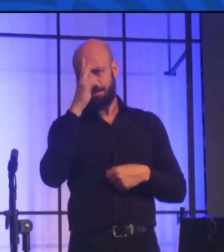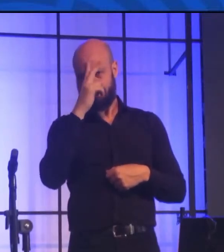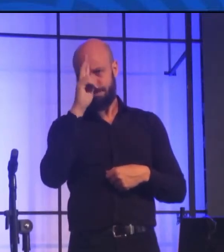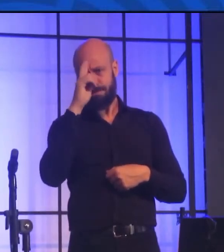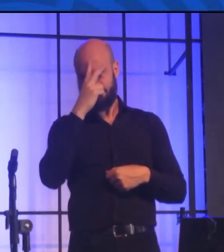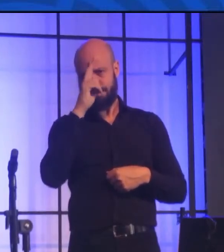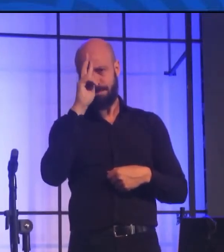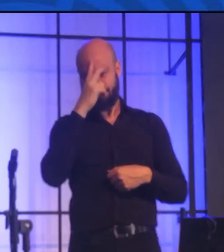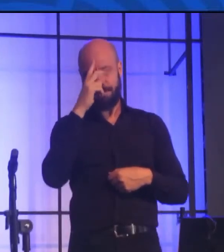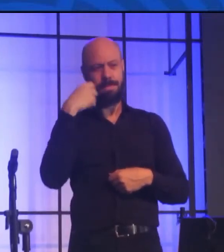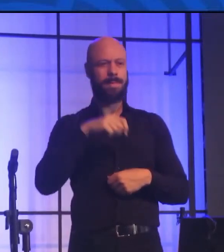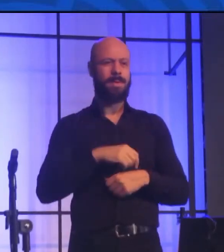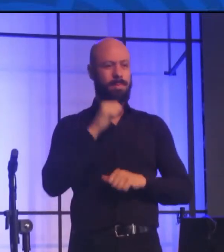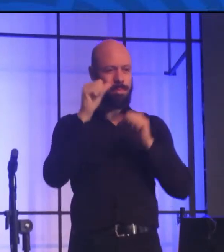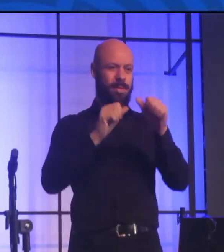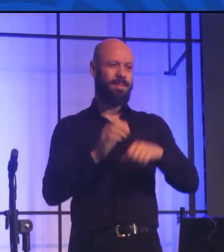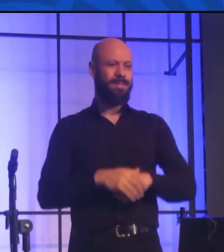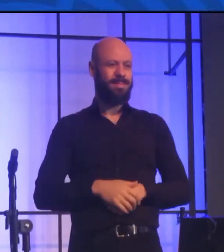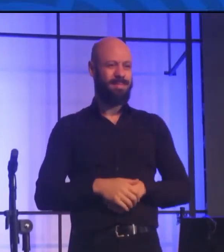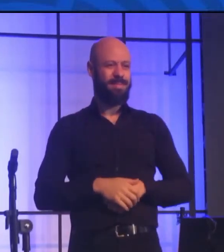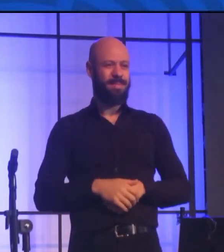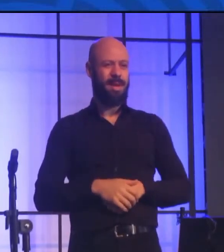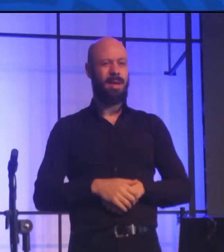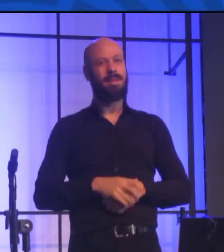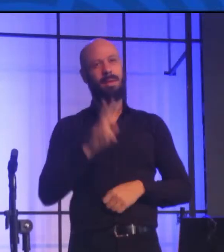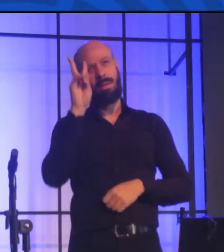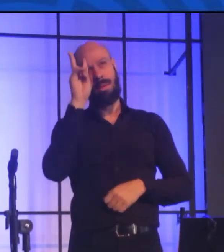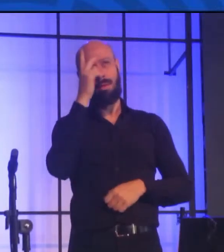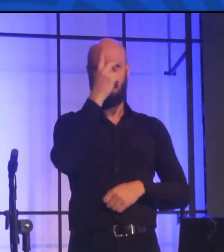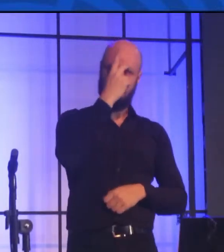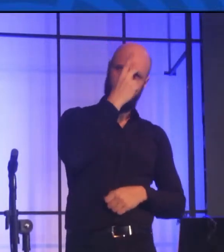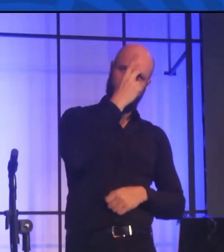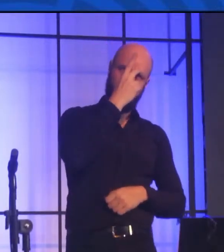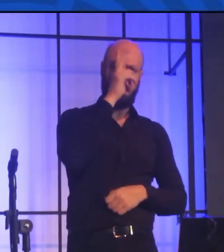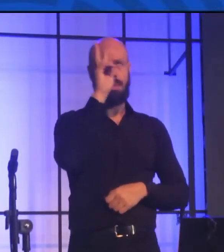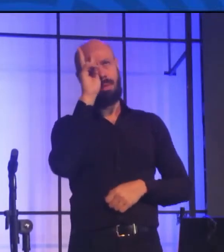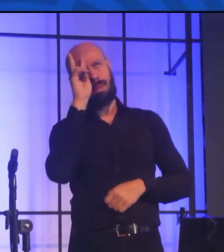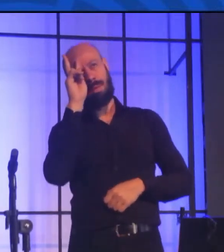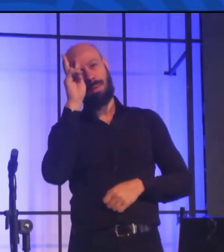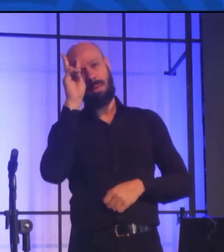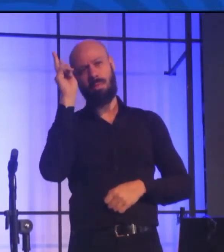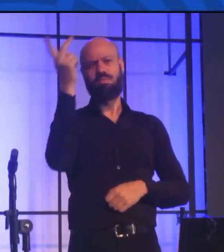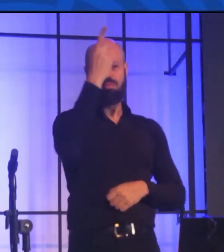temos uma tendência a querermos controlarmos as coisas.